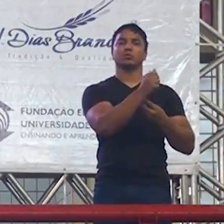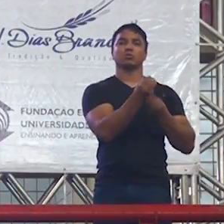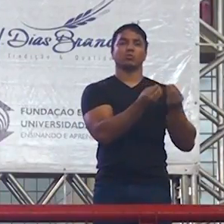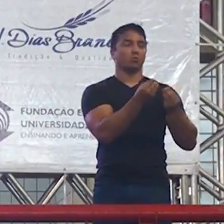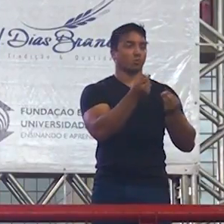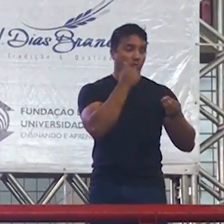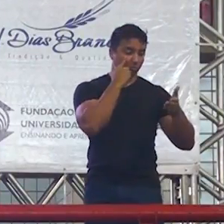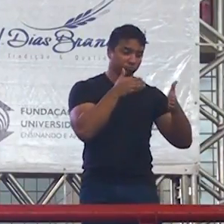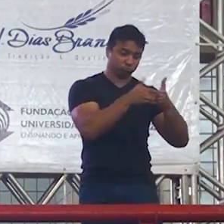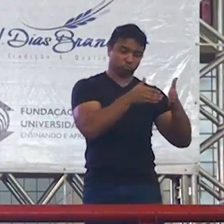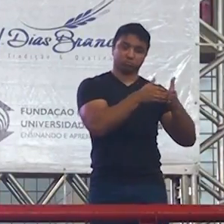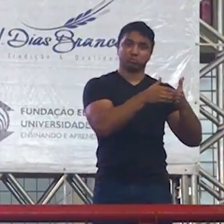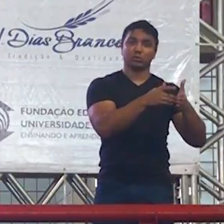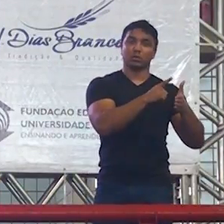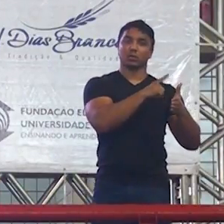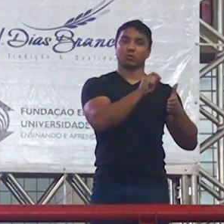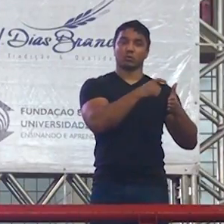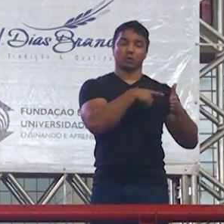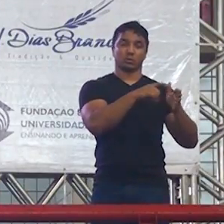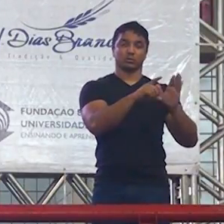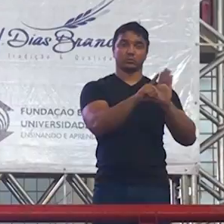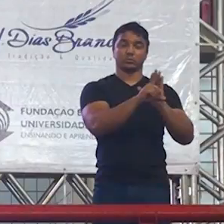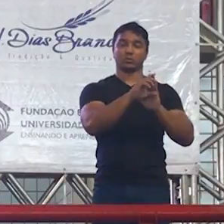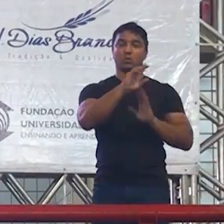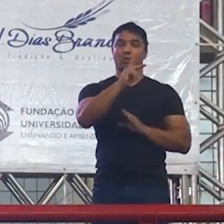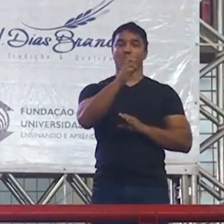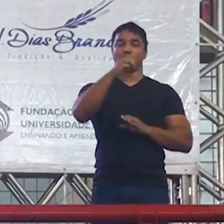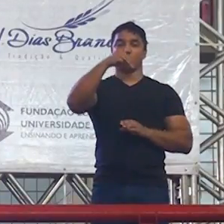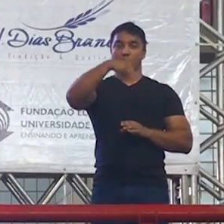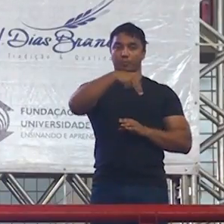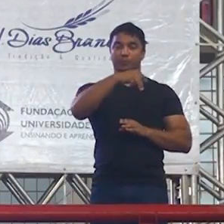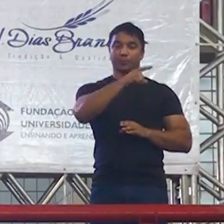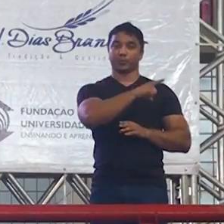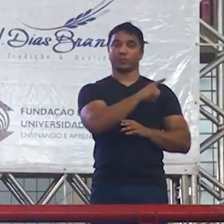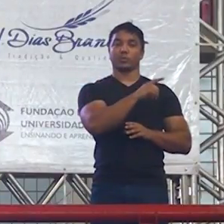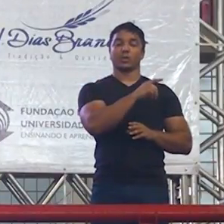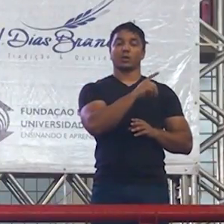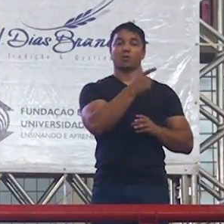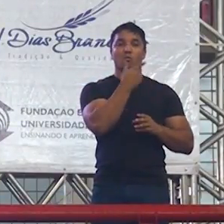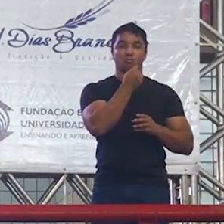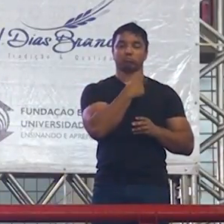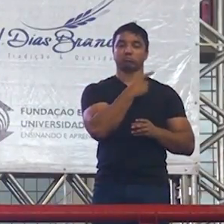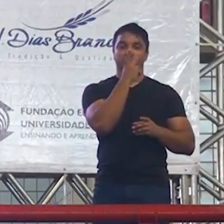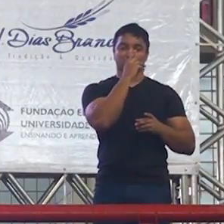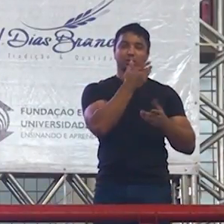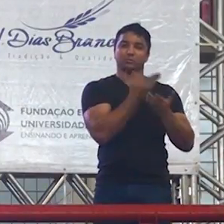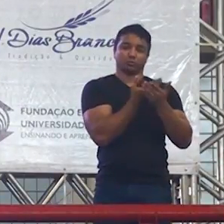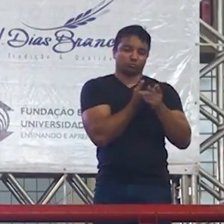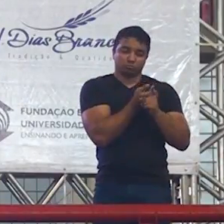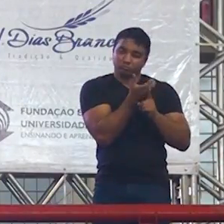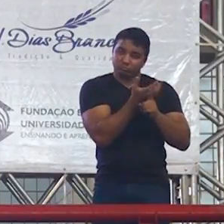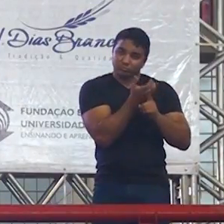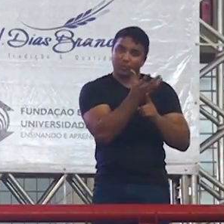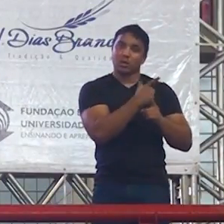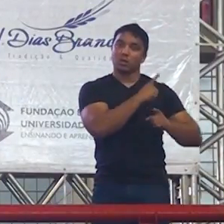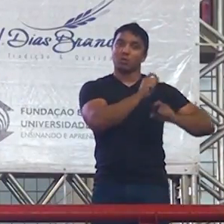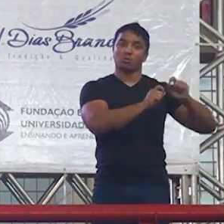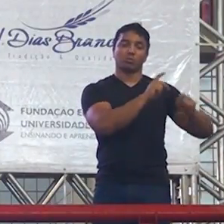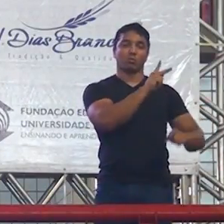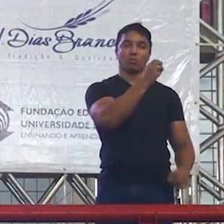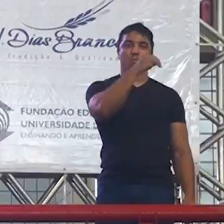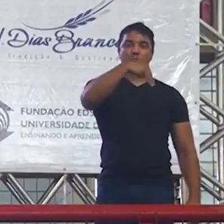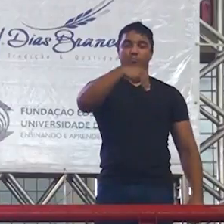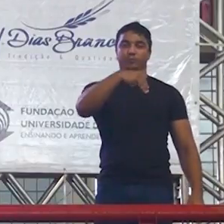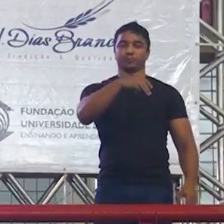A resistência, pela segunda lei de Ohm, em homenagem a esse físico, colocou-se a unidade